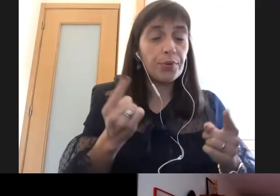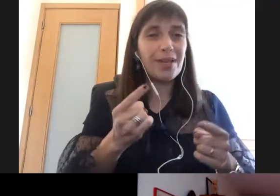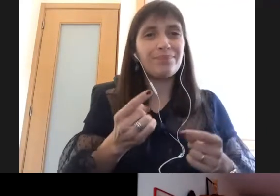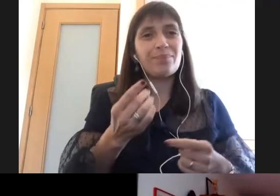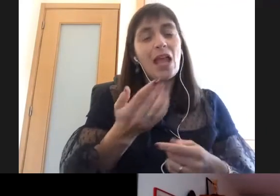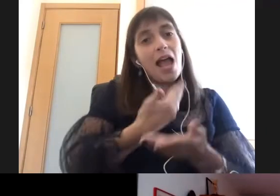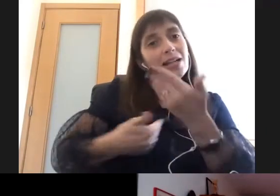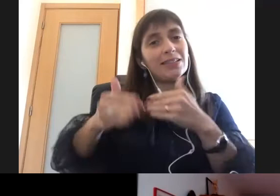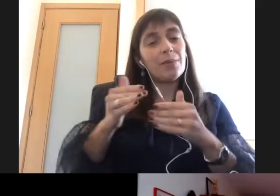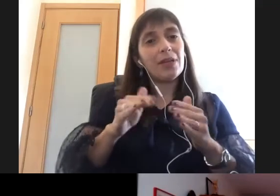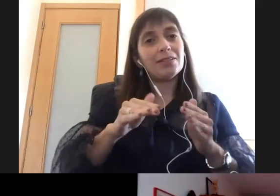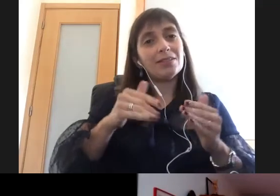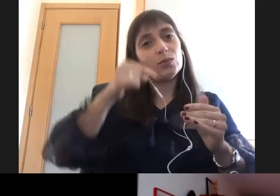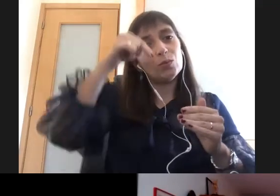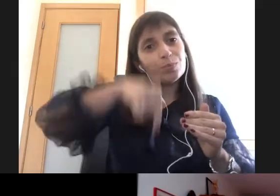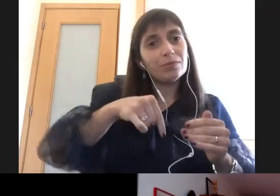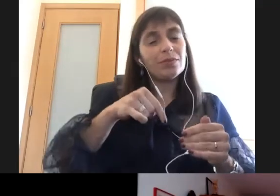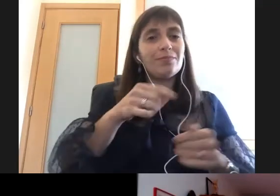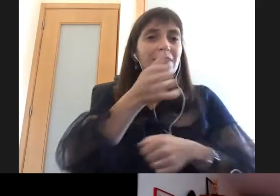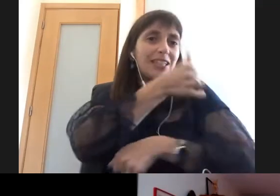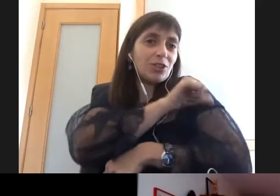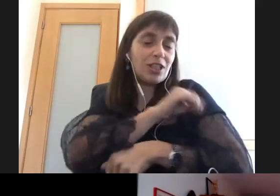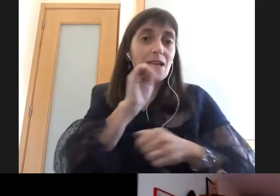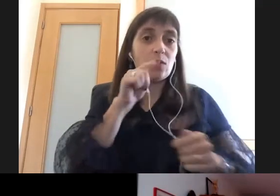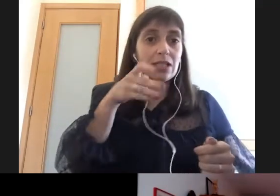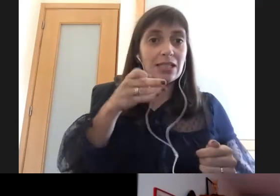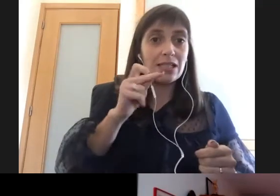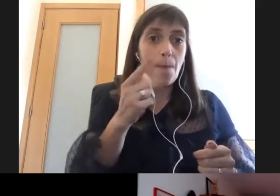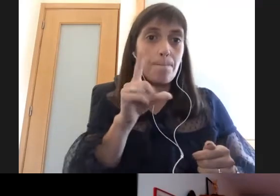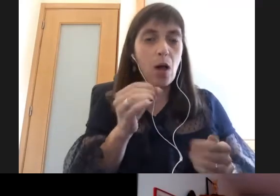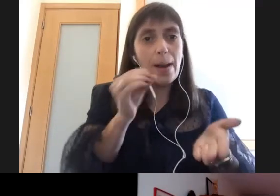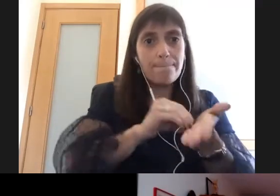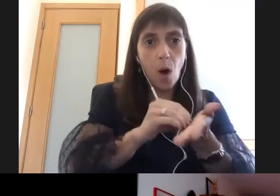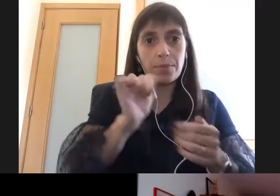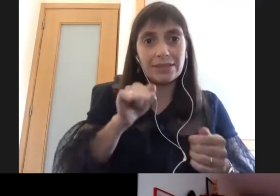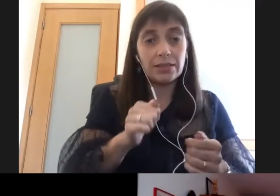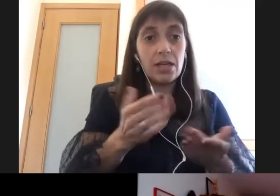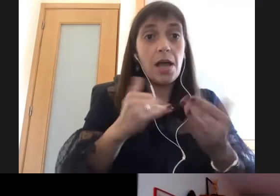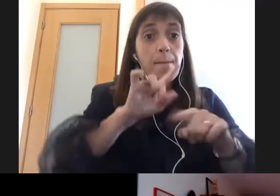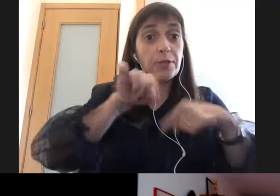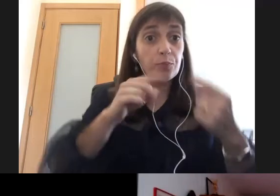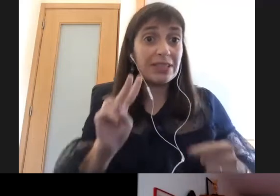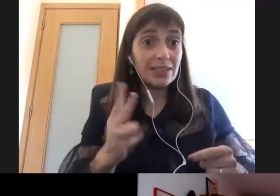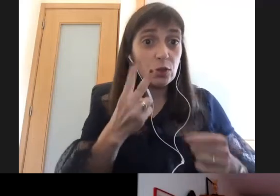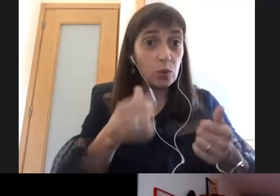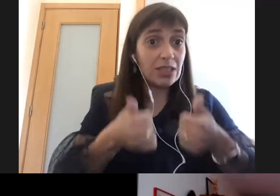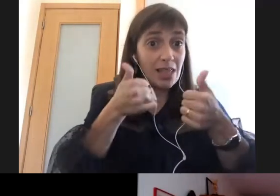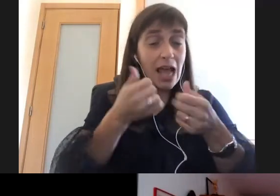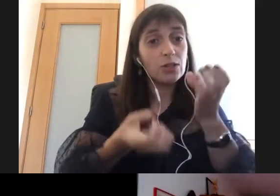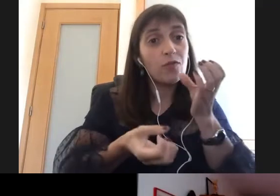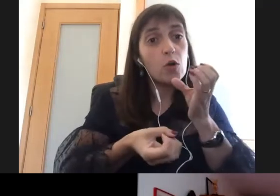do país, Rio de Janeiro e São Paulo têm essa irmandade. Para começar, foram ambas se fundadas